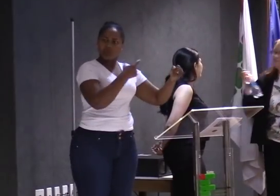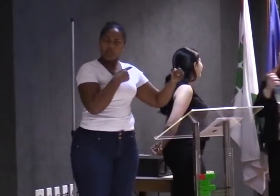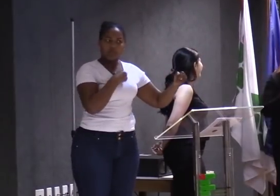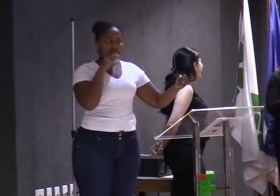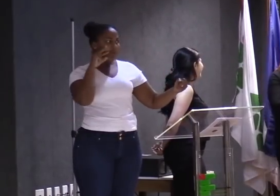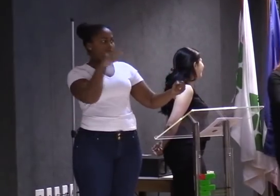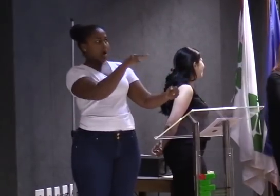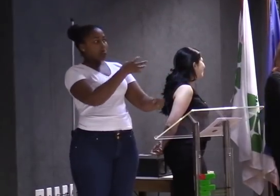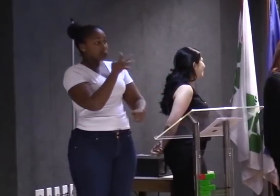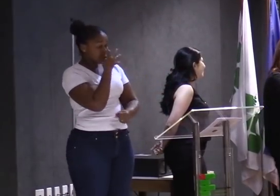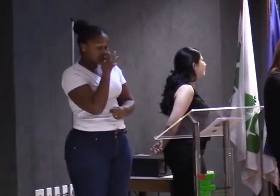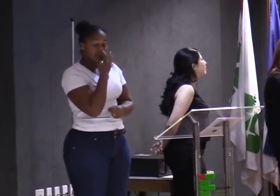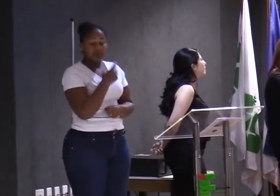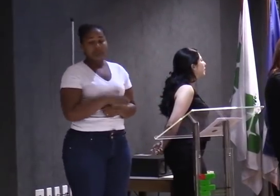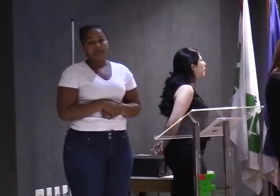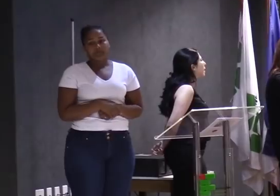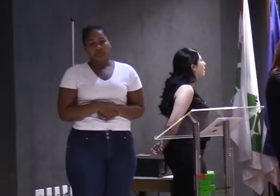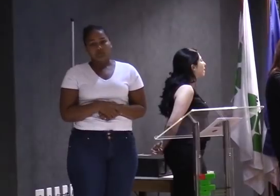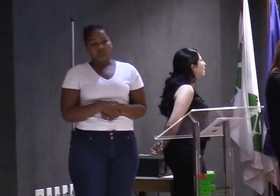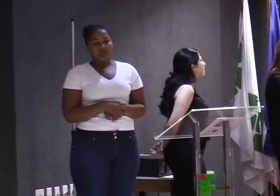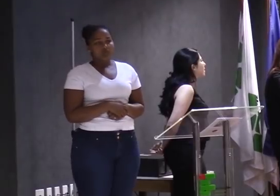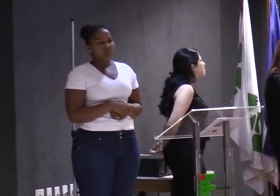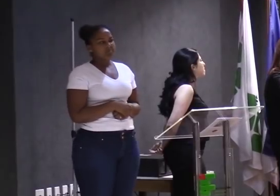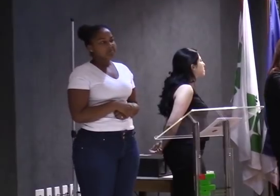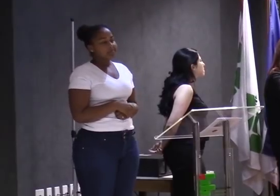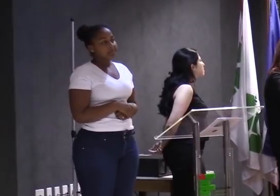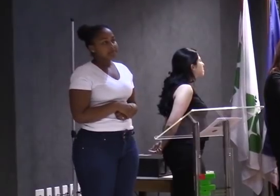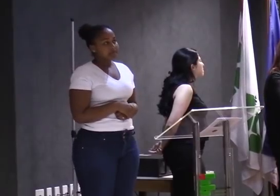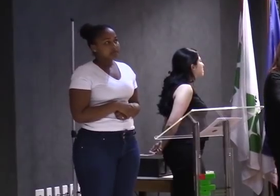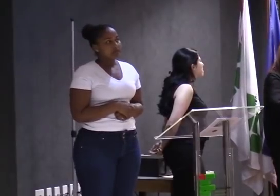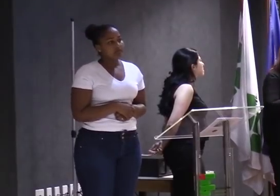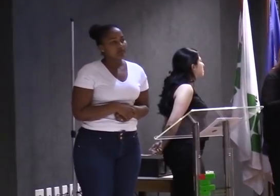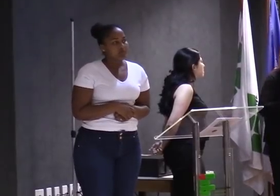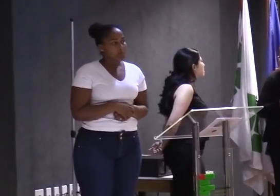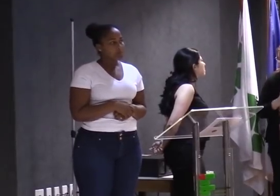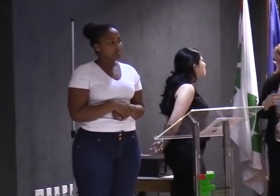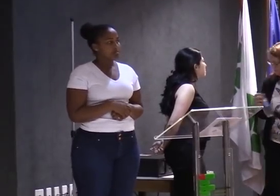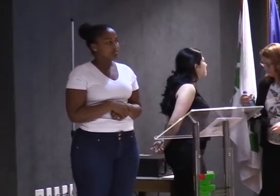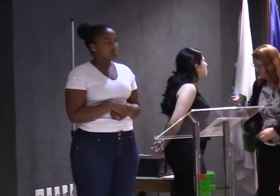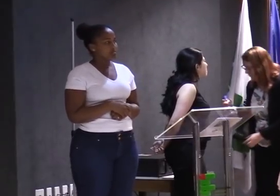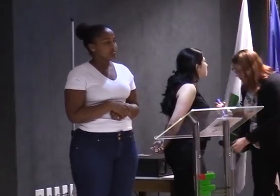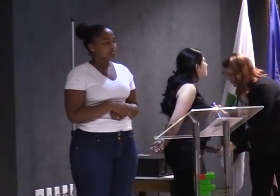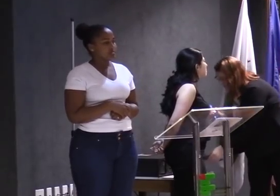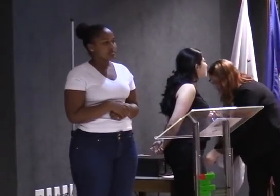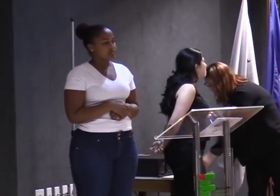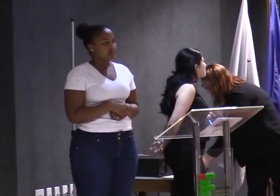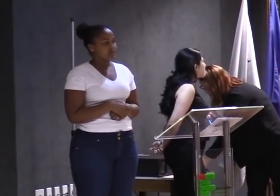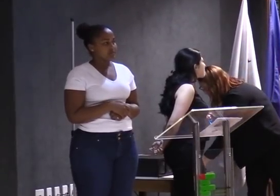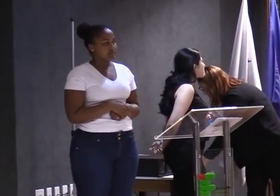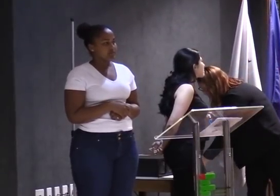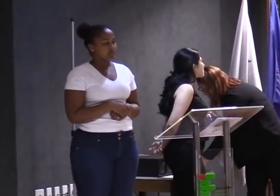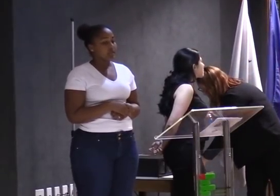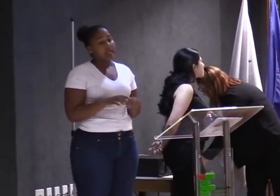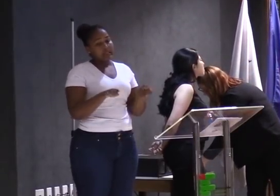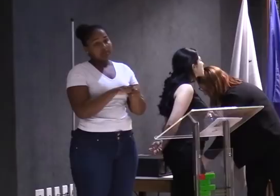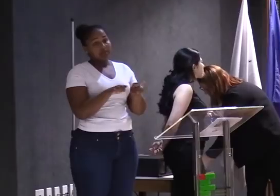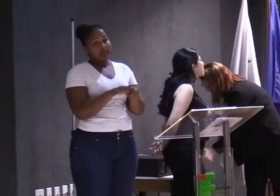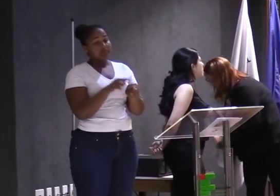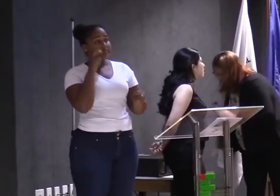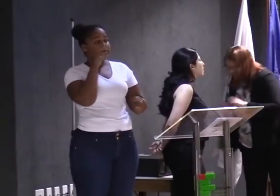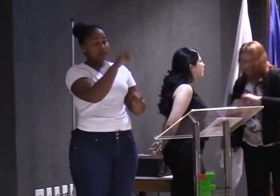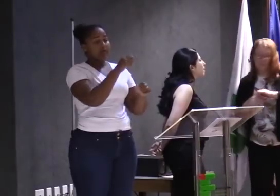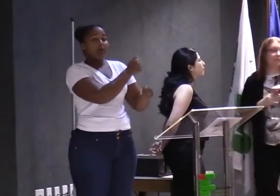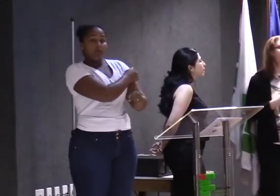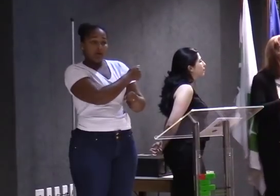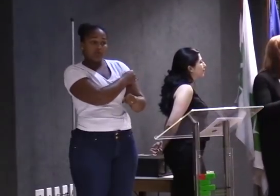de ensino-aprendizagem, né? E ele se vê, né, como responsável pelo seu